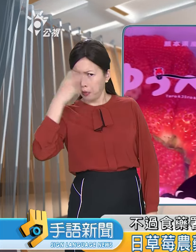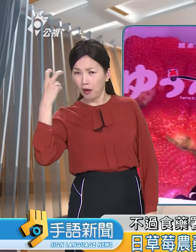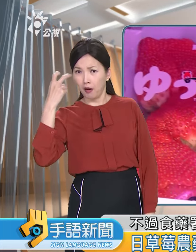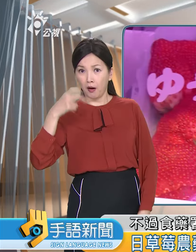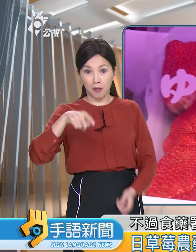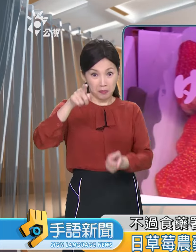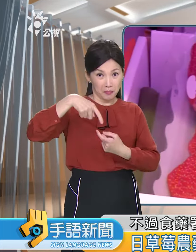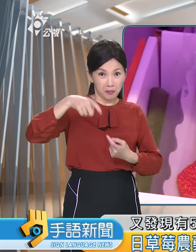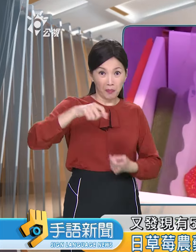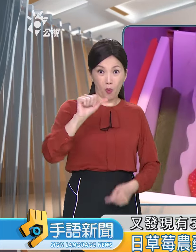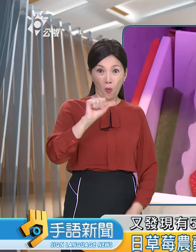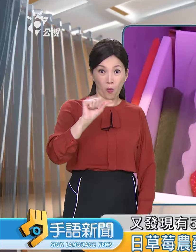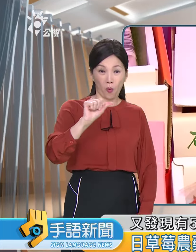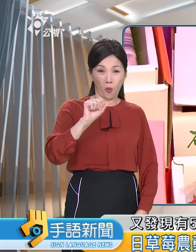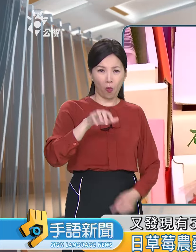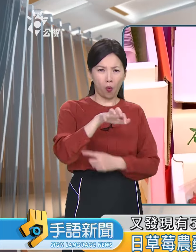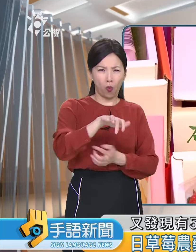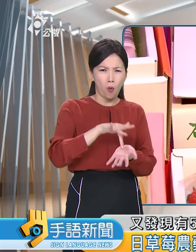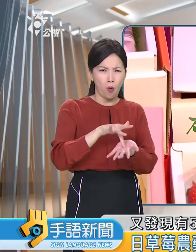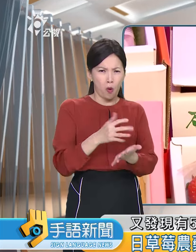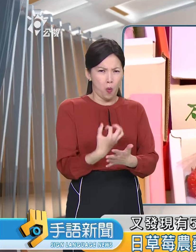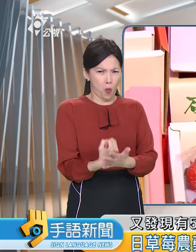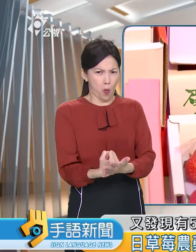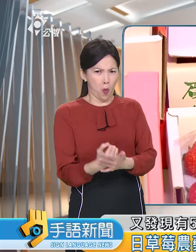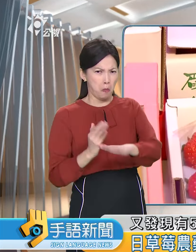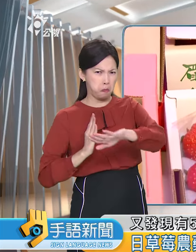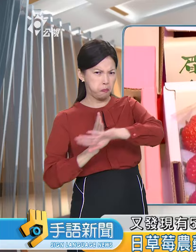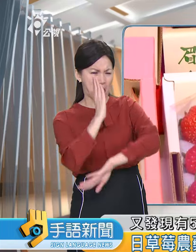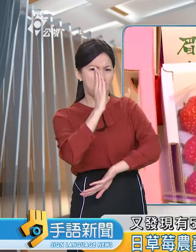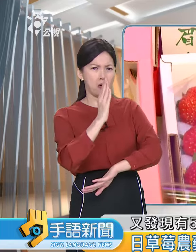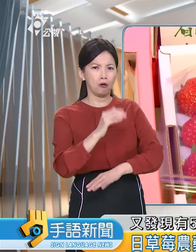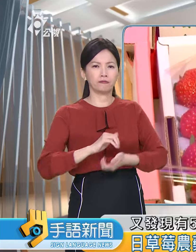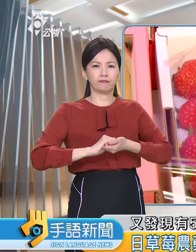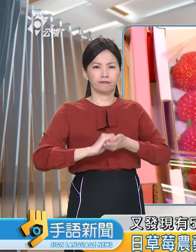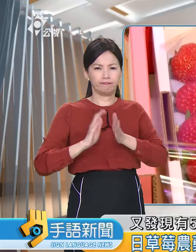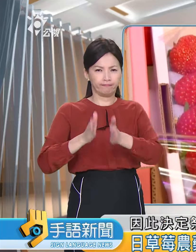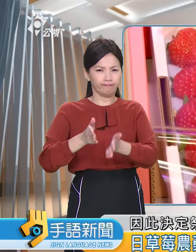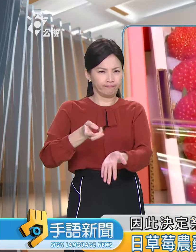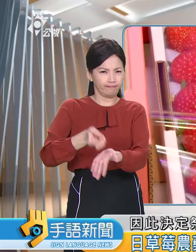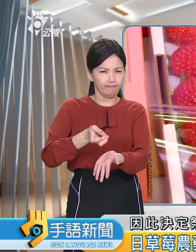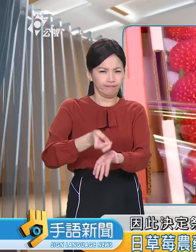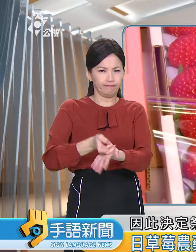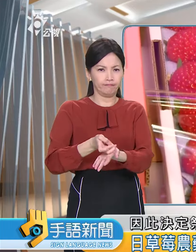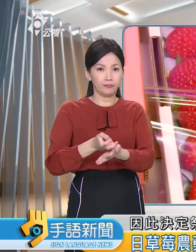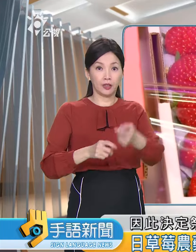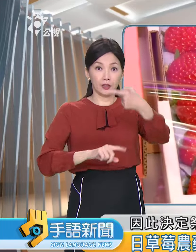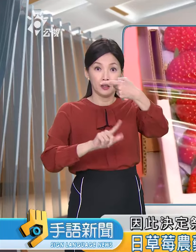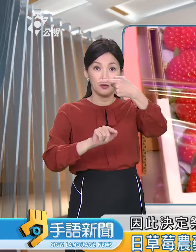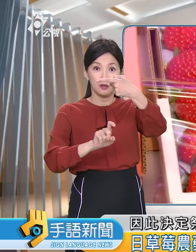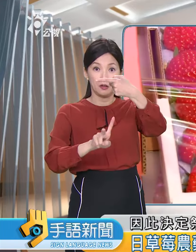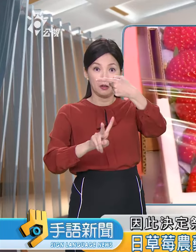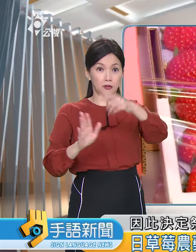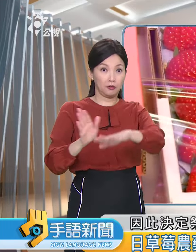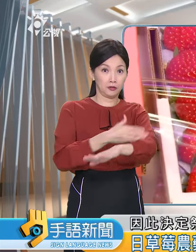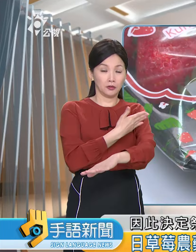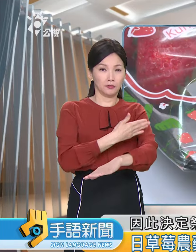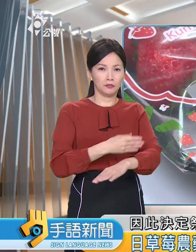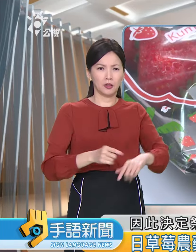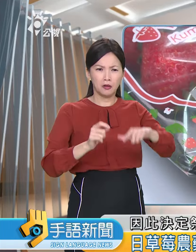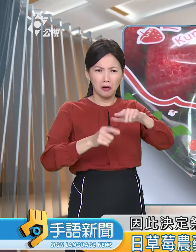果，又发现有五批农药超标，因此决定祭出最严格管